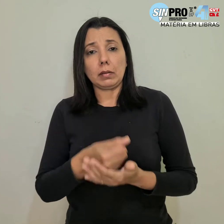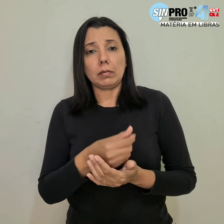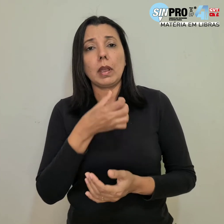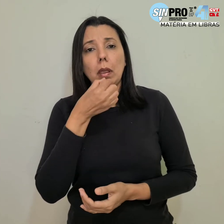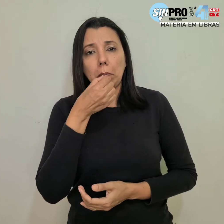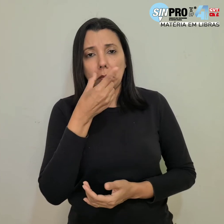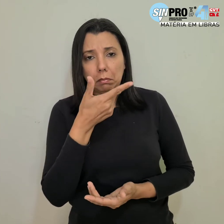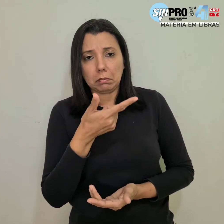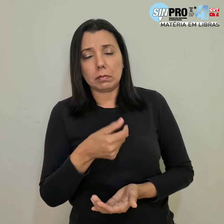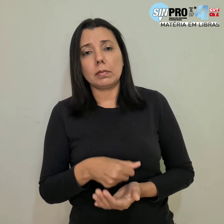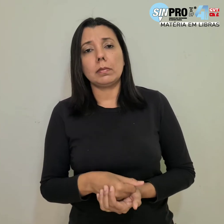cloroquina,